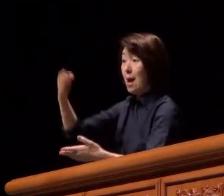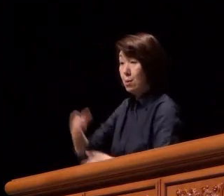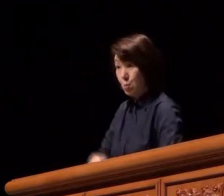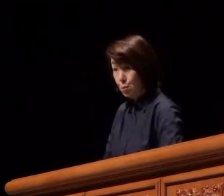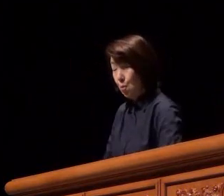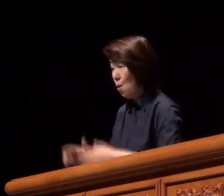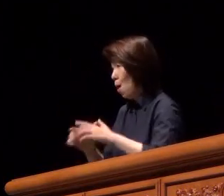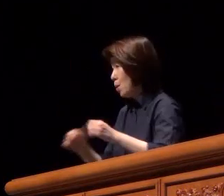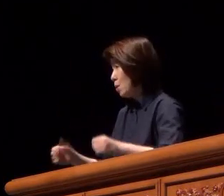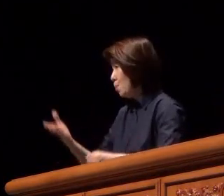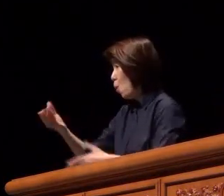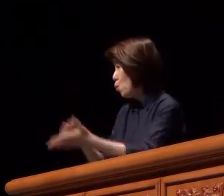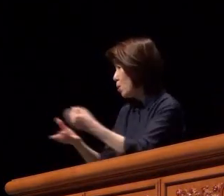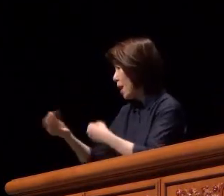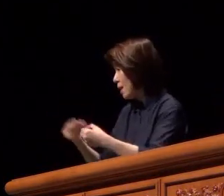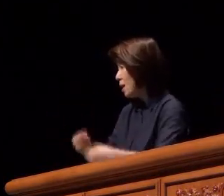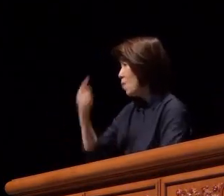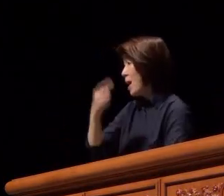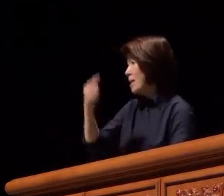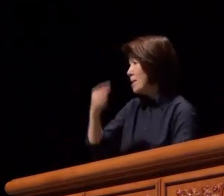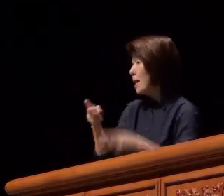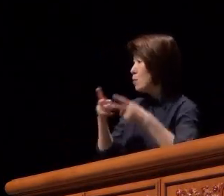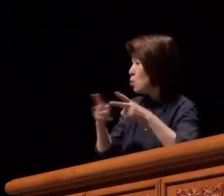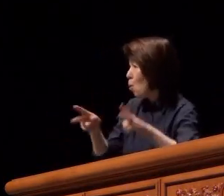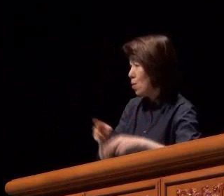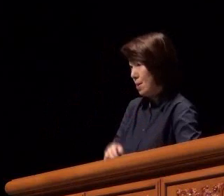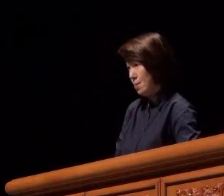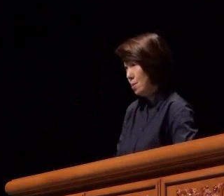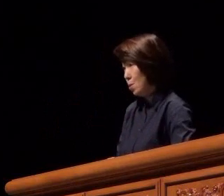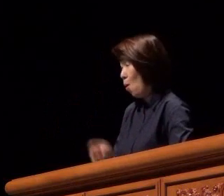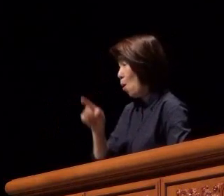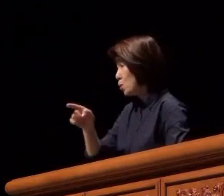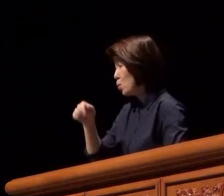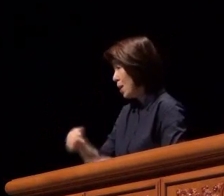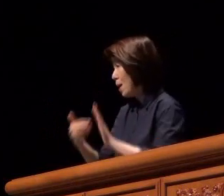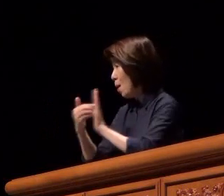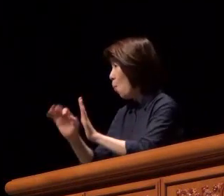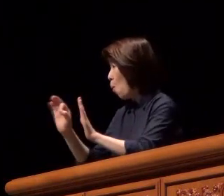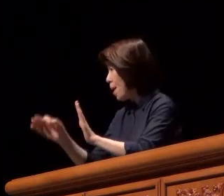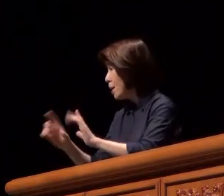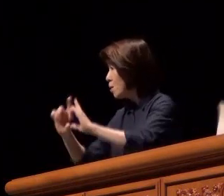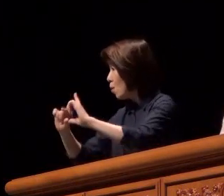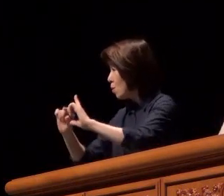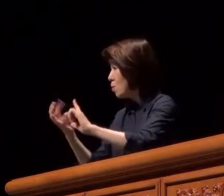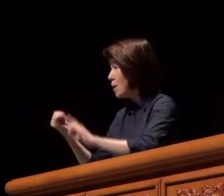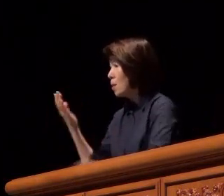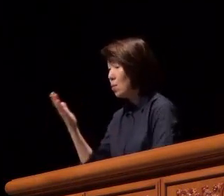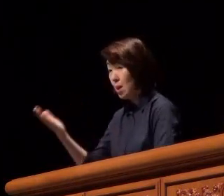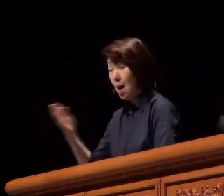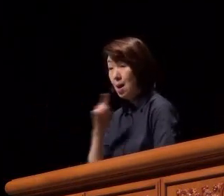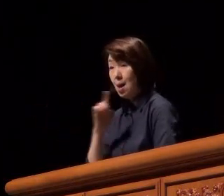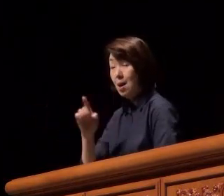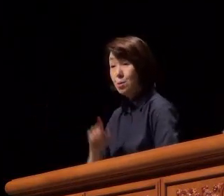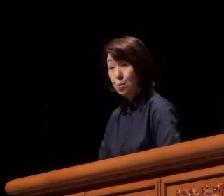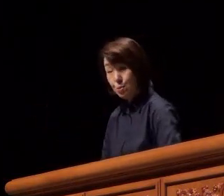れから日本の借金は1000兆なんですよ。でその中で防衛費がいくらを占めているかというと、あ